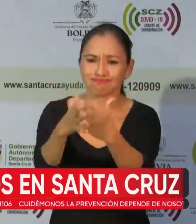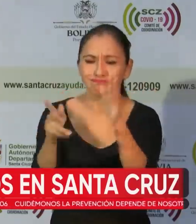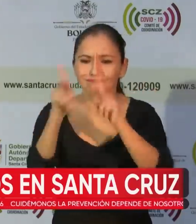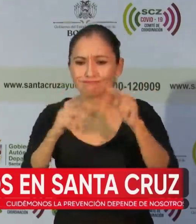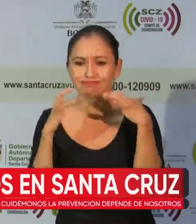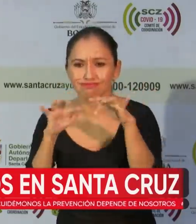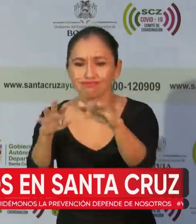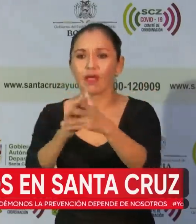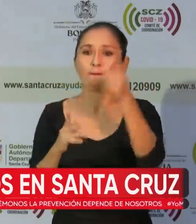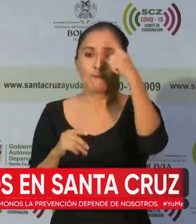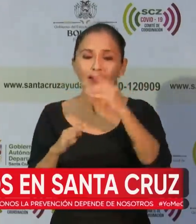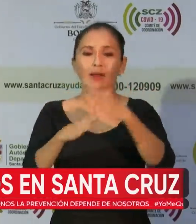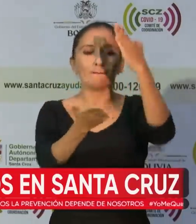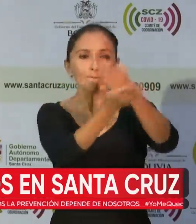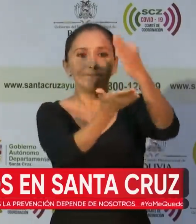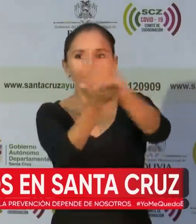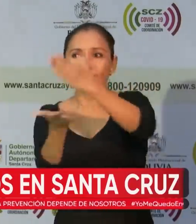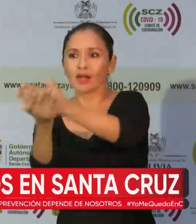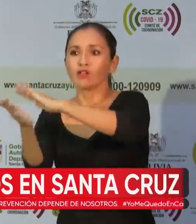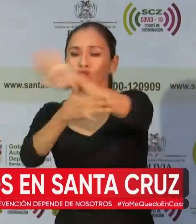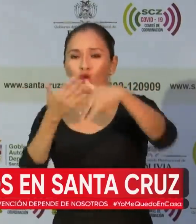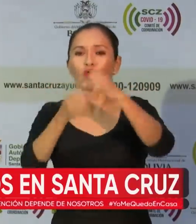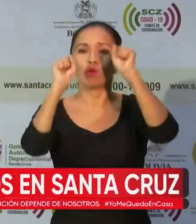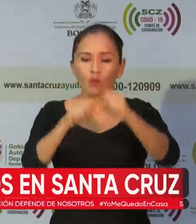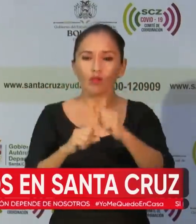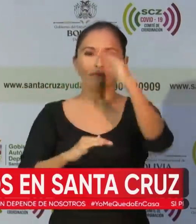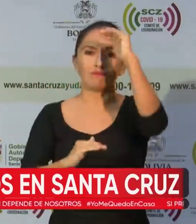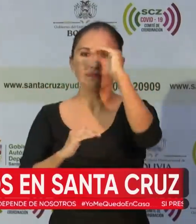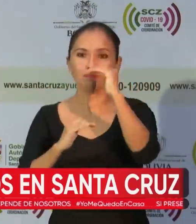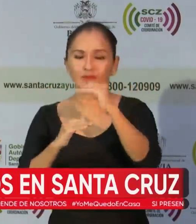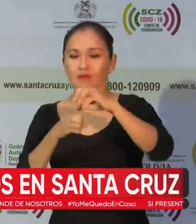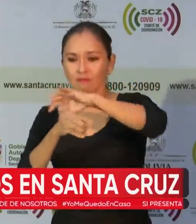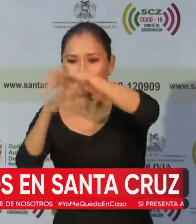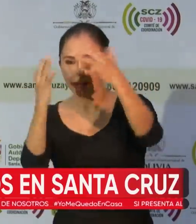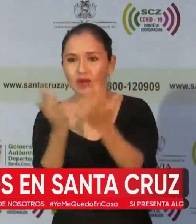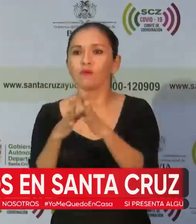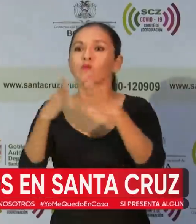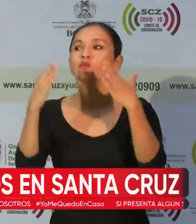manera vamos a ir deteniendo y entre todos vamos a poder contener esta enfermedad. Muchas gracias.